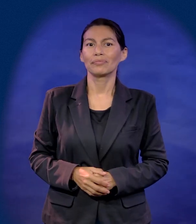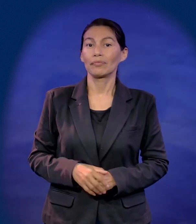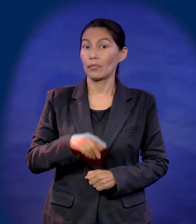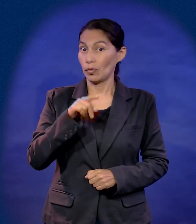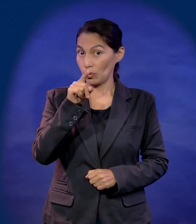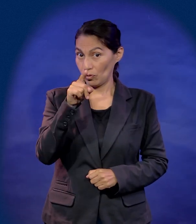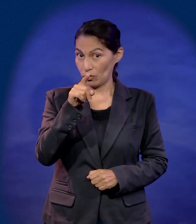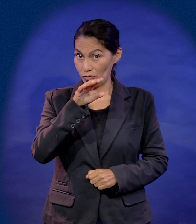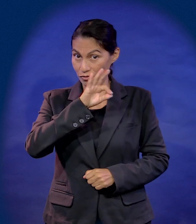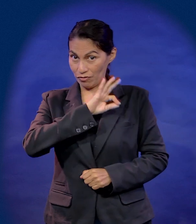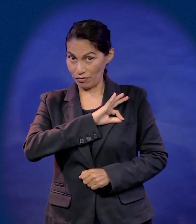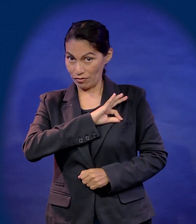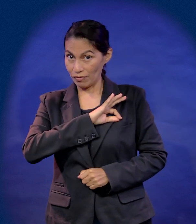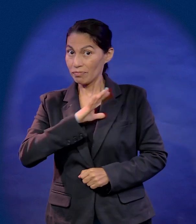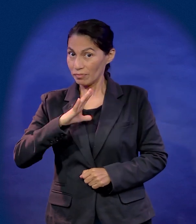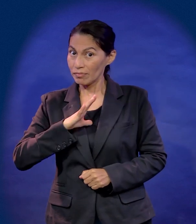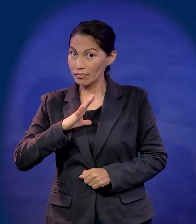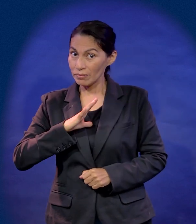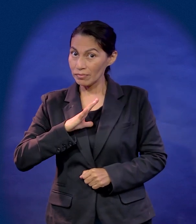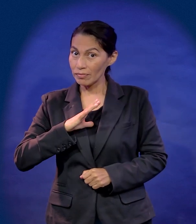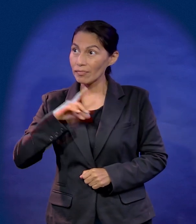Y ese Dios es el tuyo.